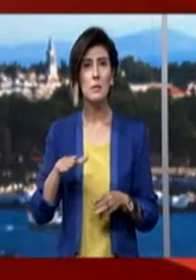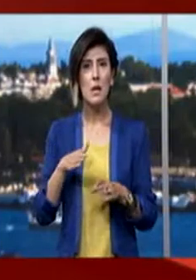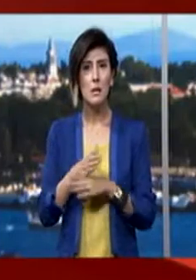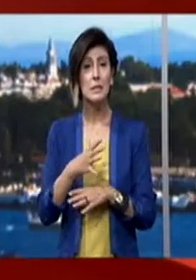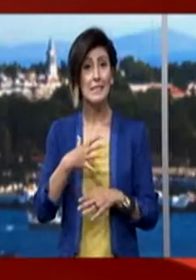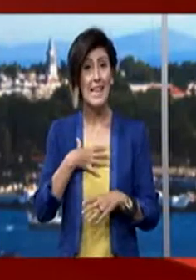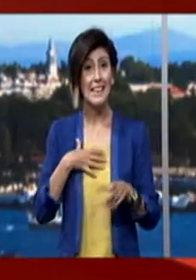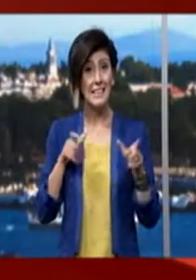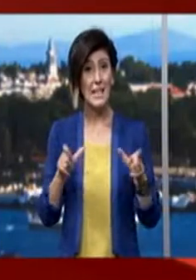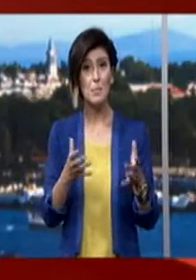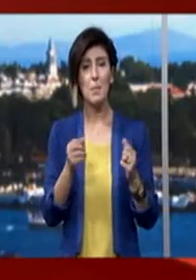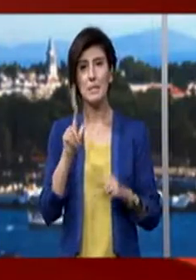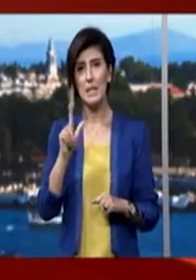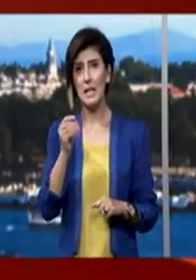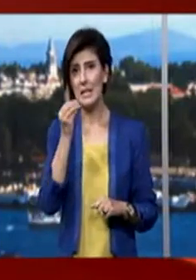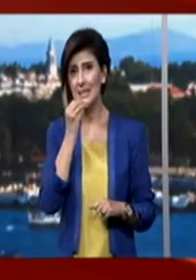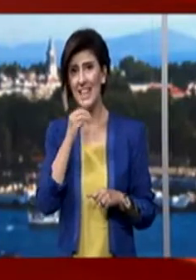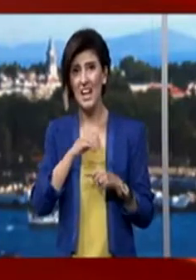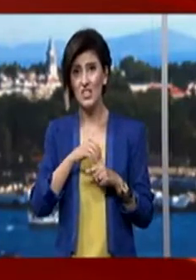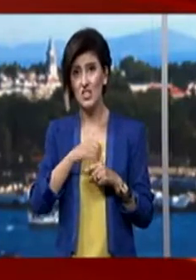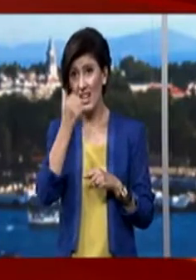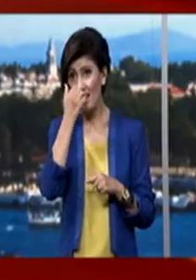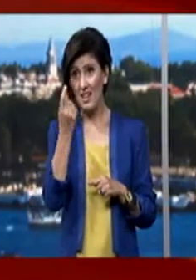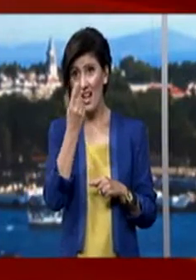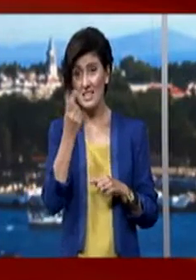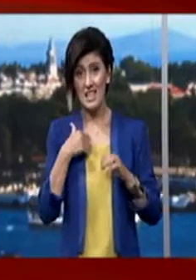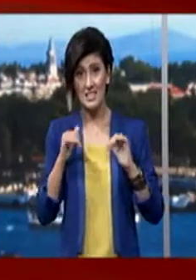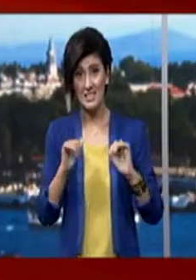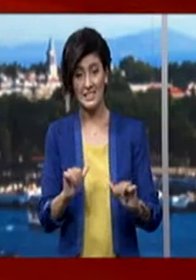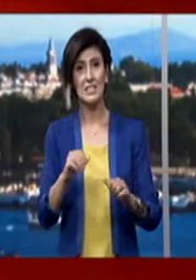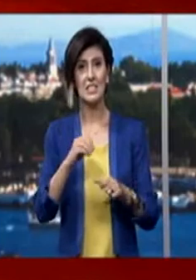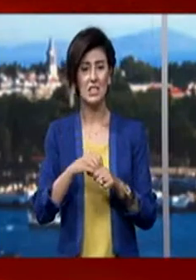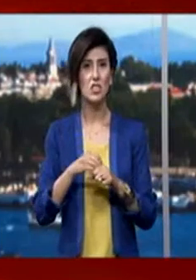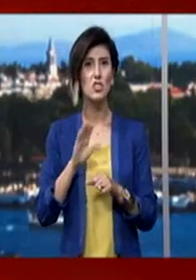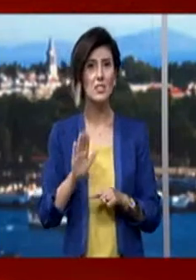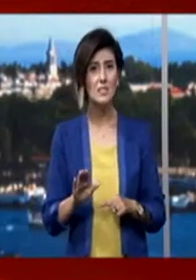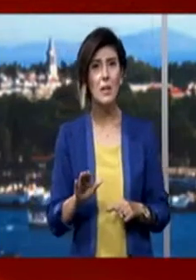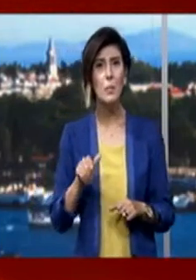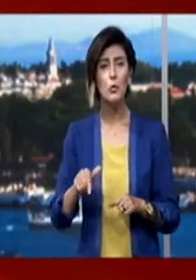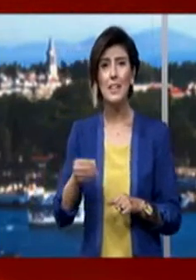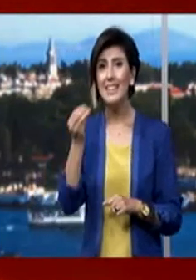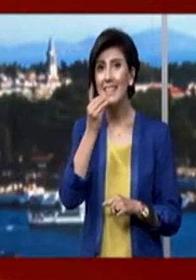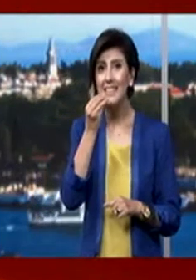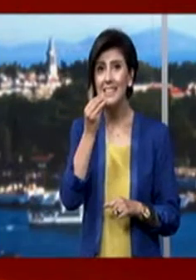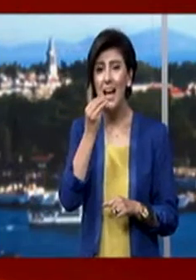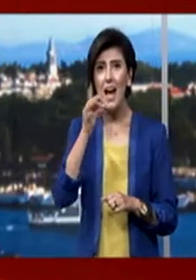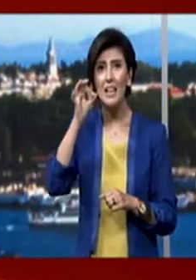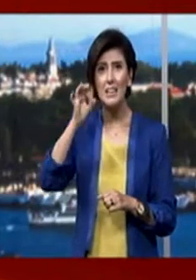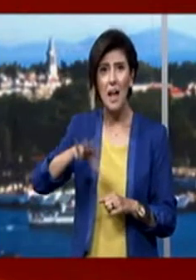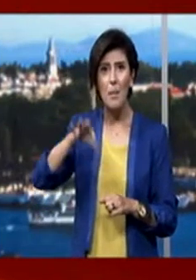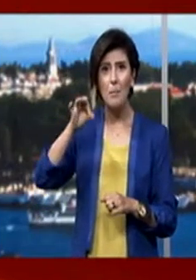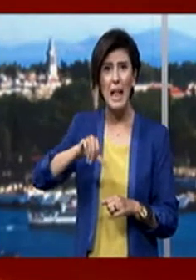kendi tedbirini alması gerekiyor gıda ilişkili kanseri azaltma konusunda. Bunun için de gıdadan damlayan yağ